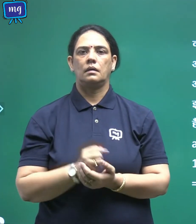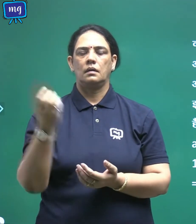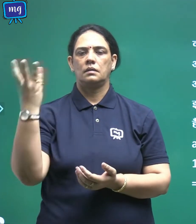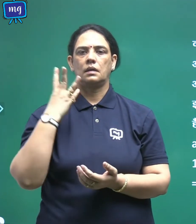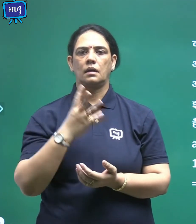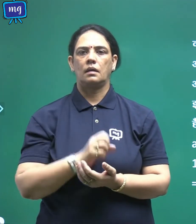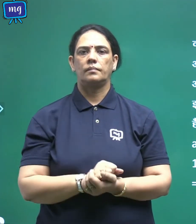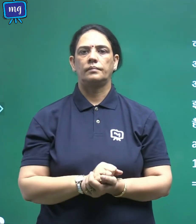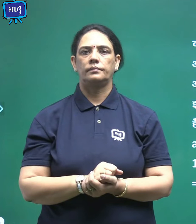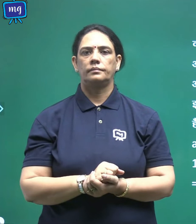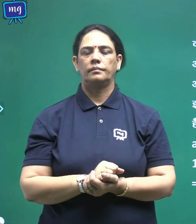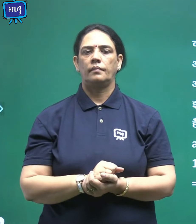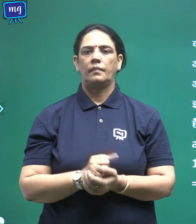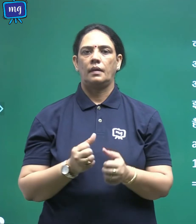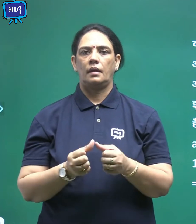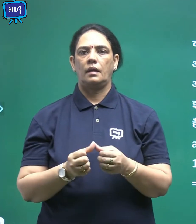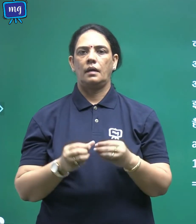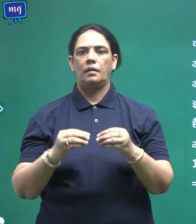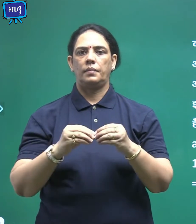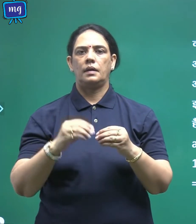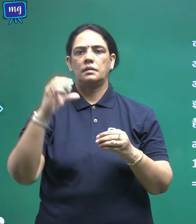संख्या ए बी सी को